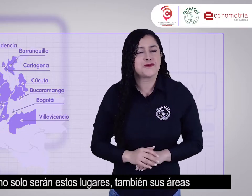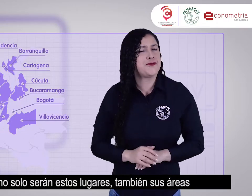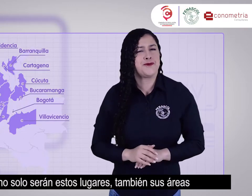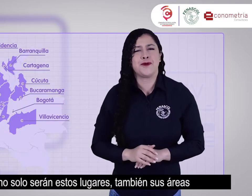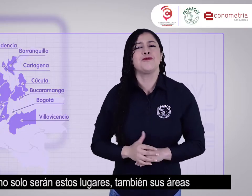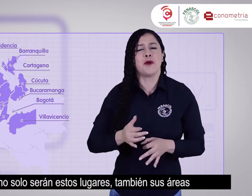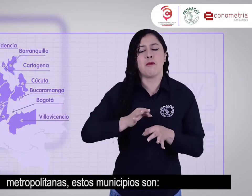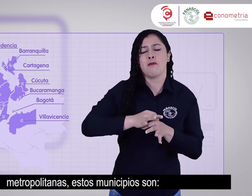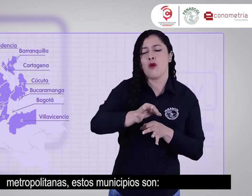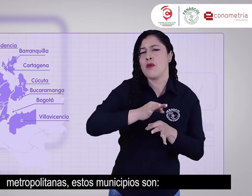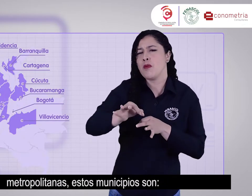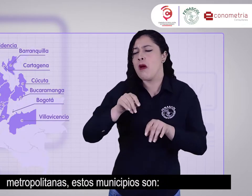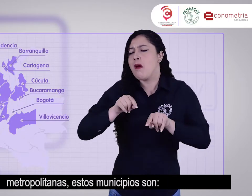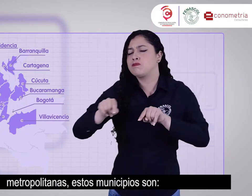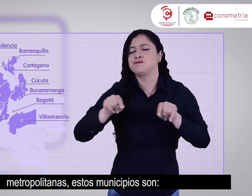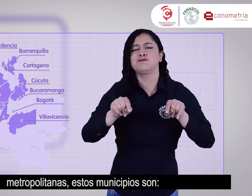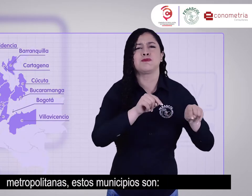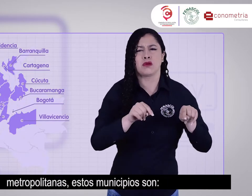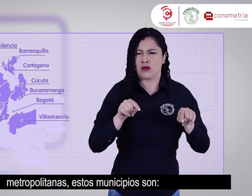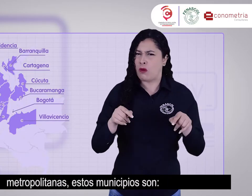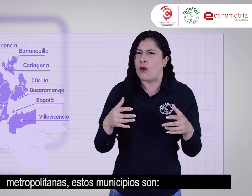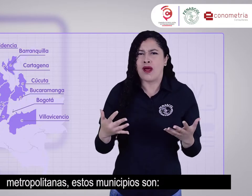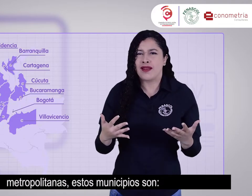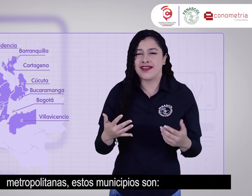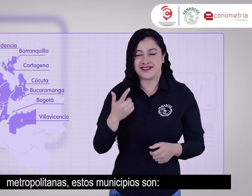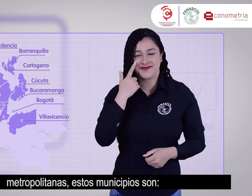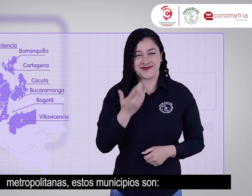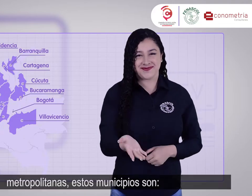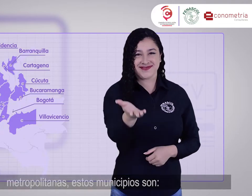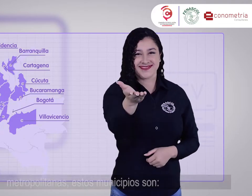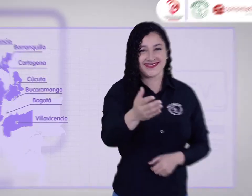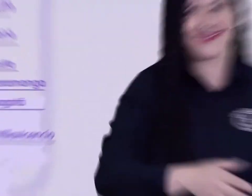también sus áreas metropolitanas. Estos municipios son